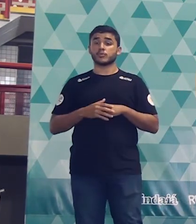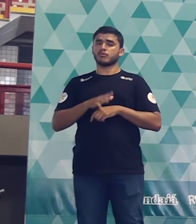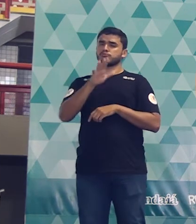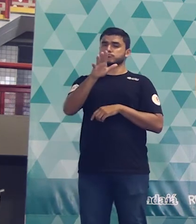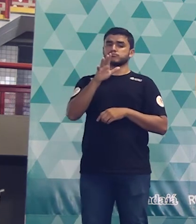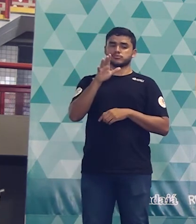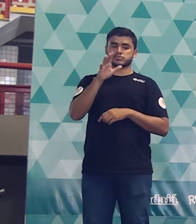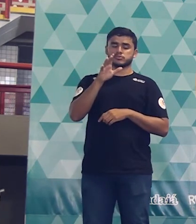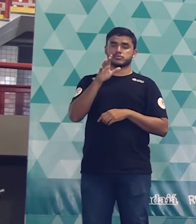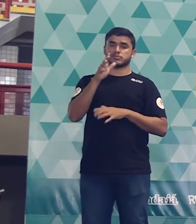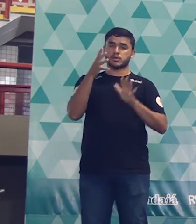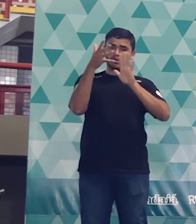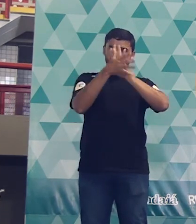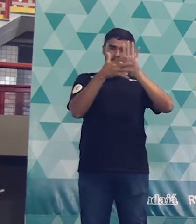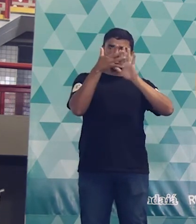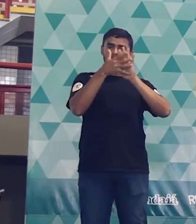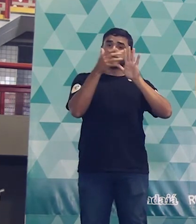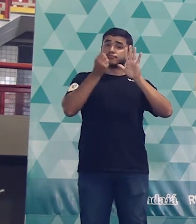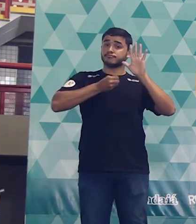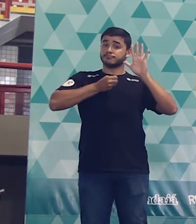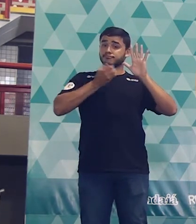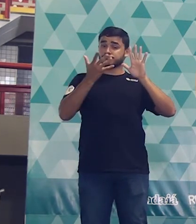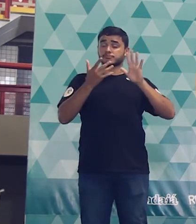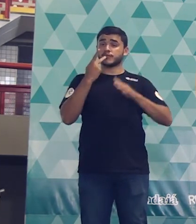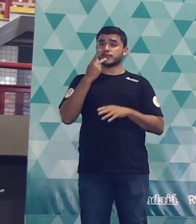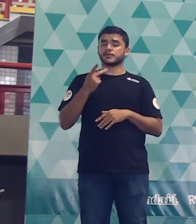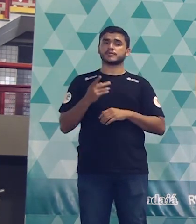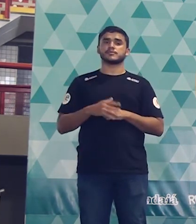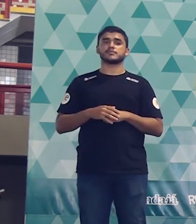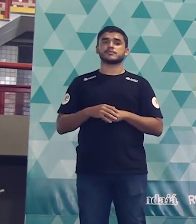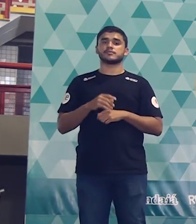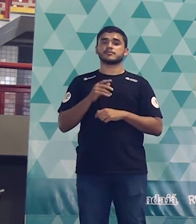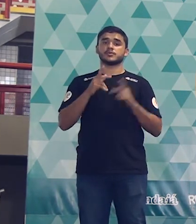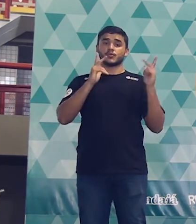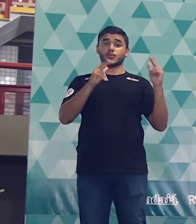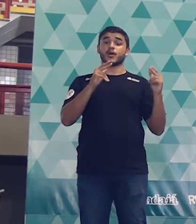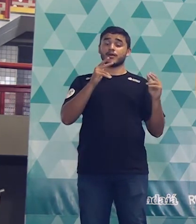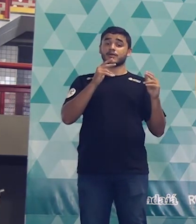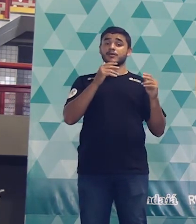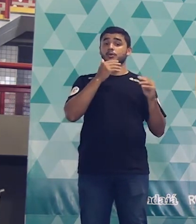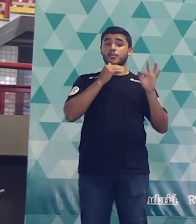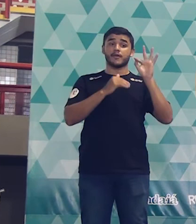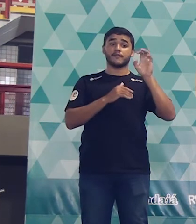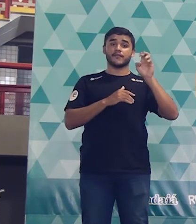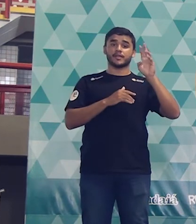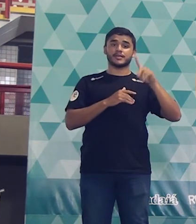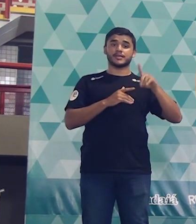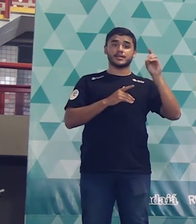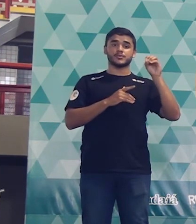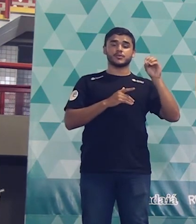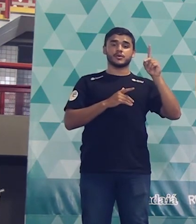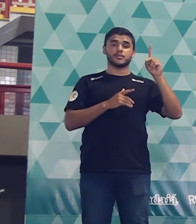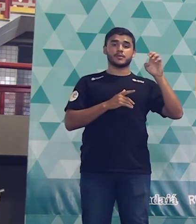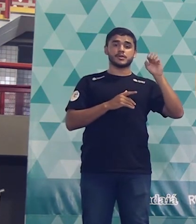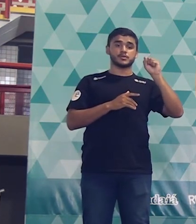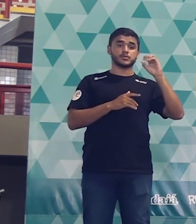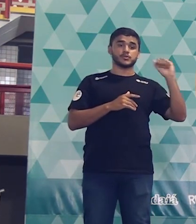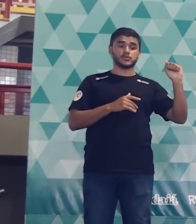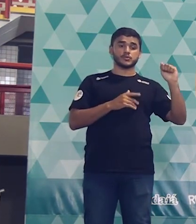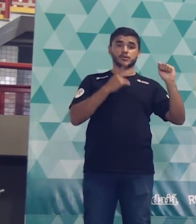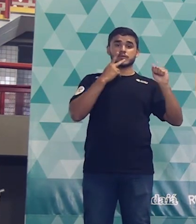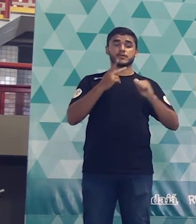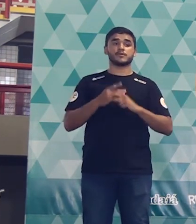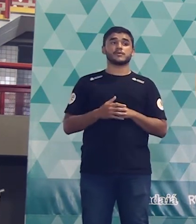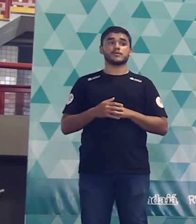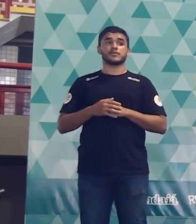namoro, claro, é o ridículo. Possivelmente ele leu Fernando Pessoa, né? Fernando Pessoa vem primeiro. Já